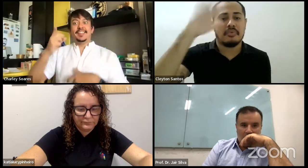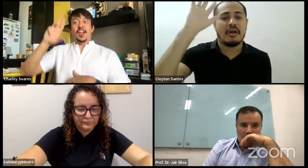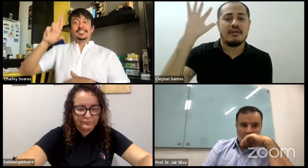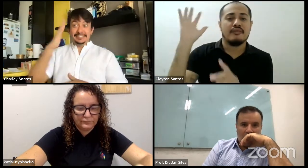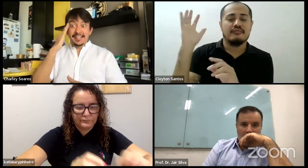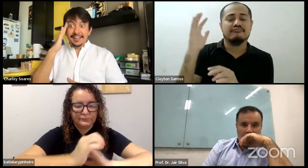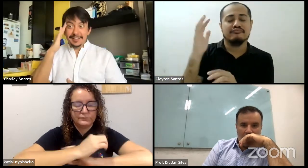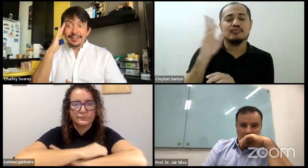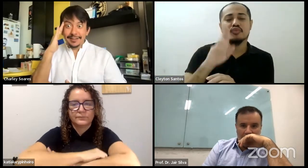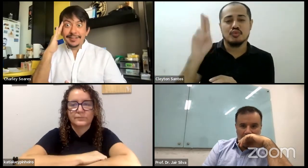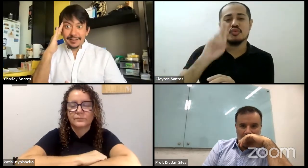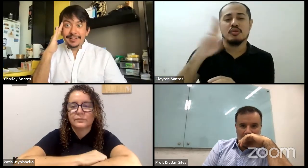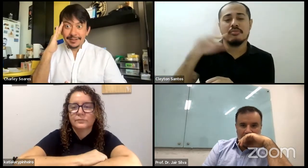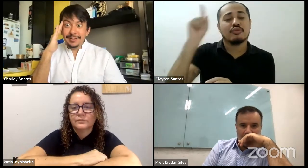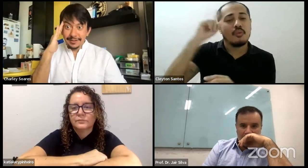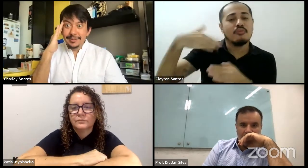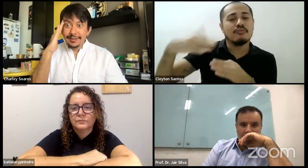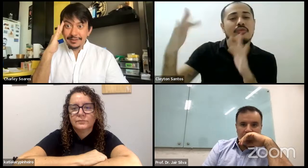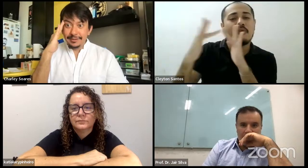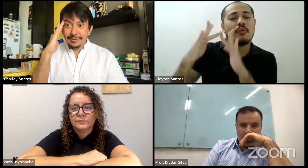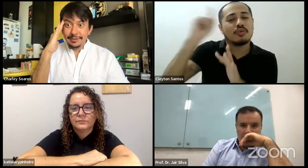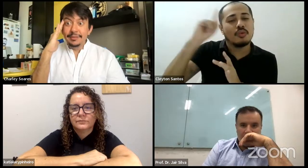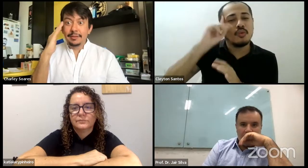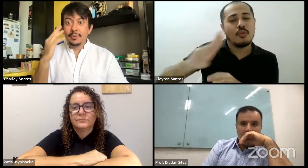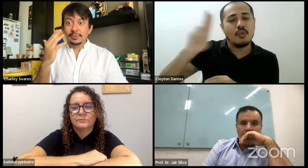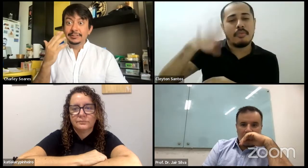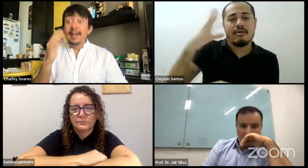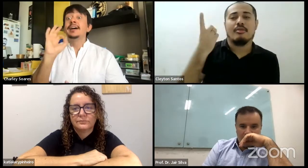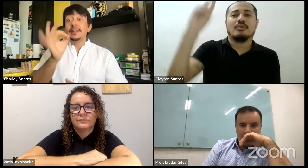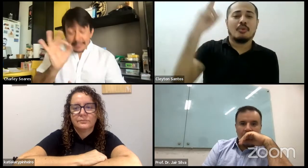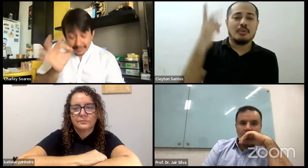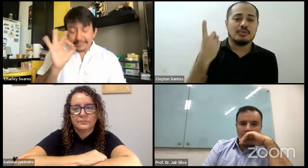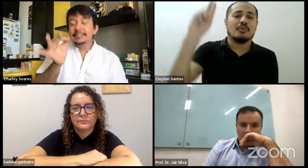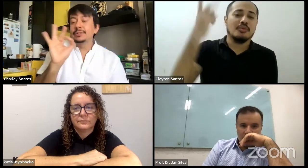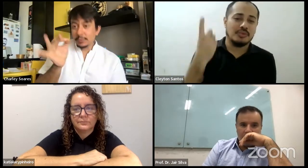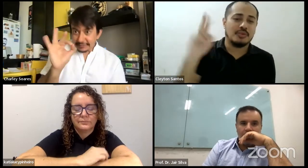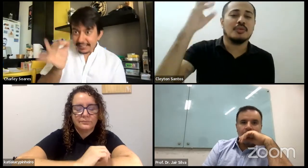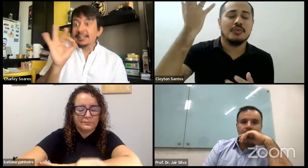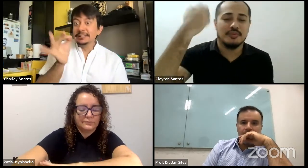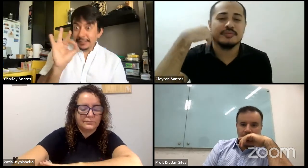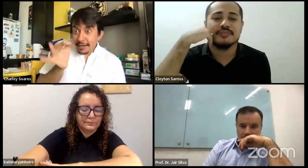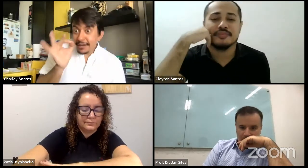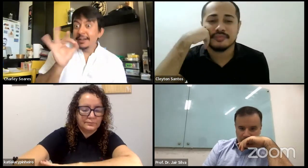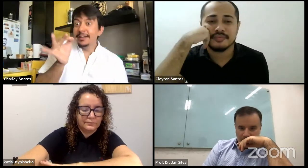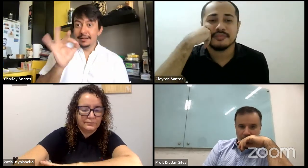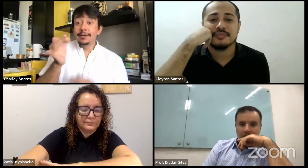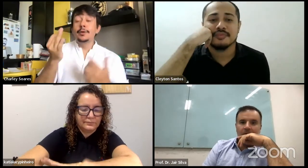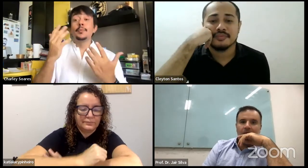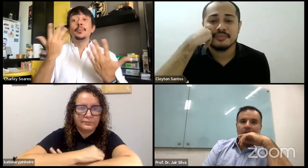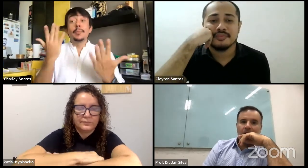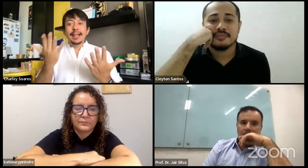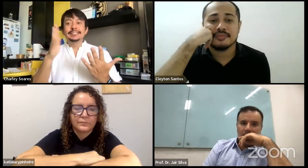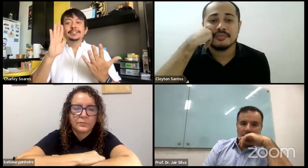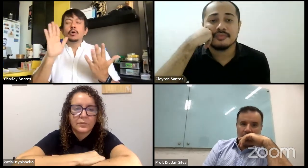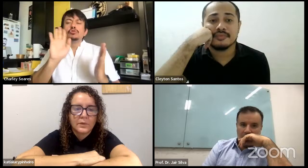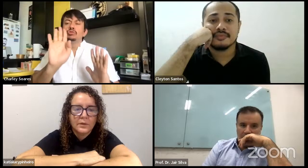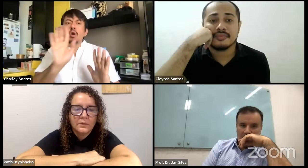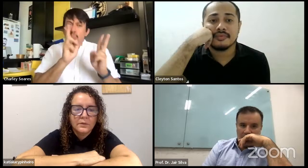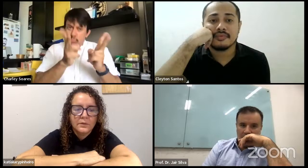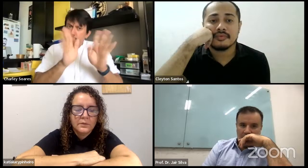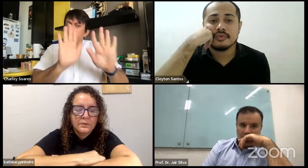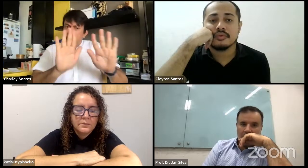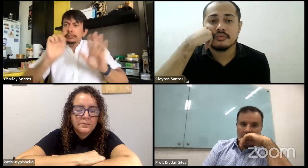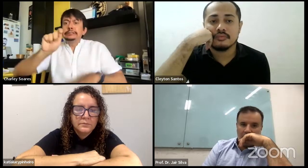só uma mão, a maioria usa só uma mão, entende? Sim, verdade. Eu tenho contato mesmo com várias pessoas que sinalizam só com